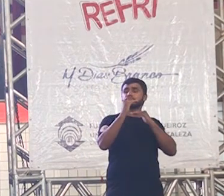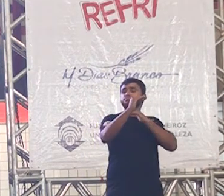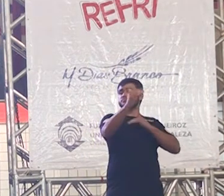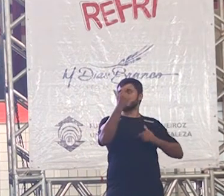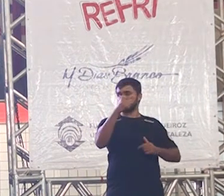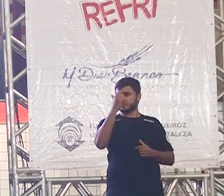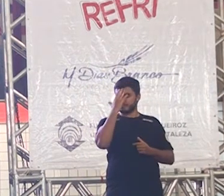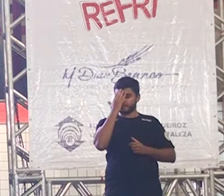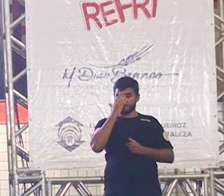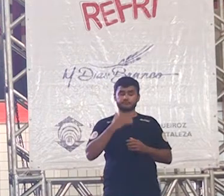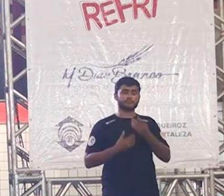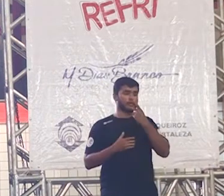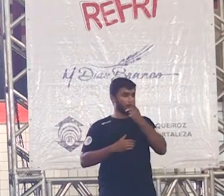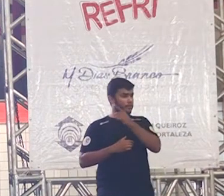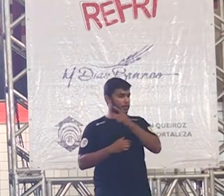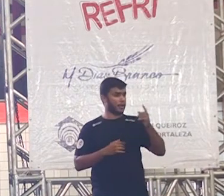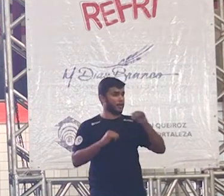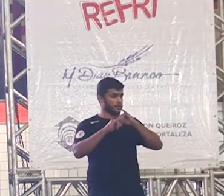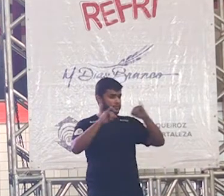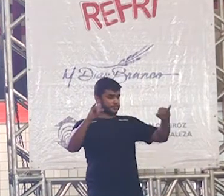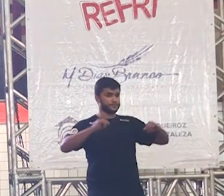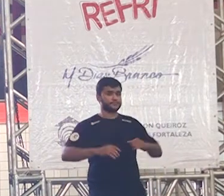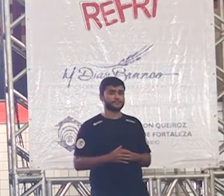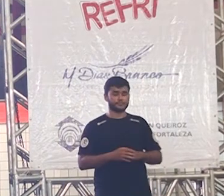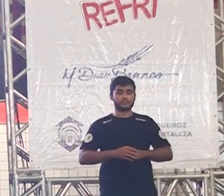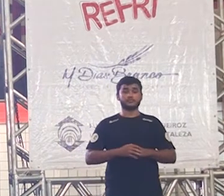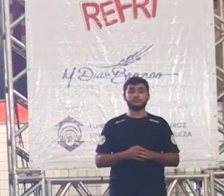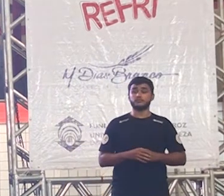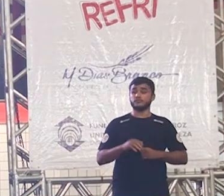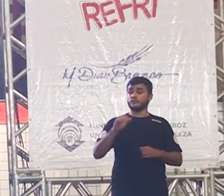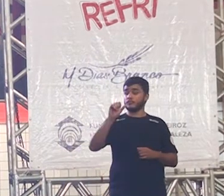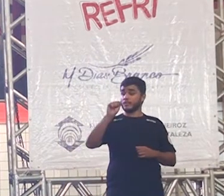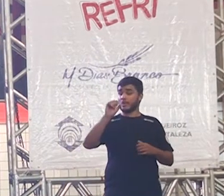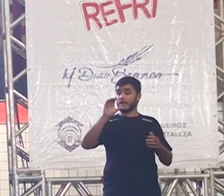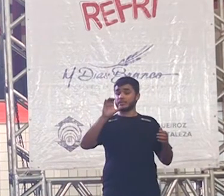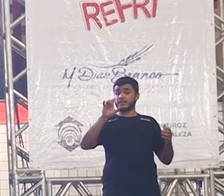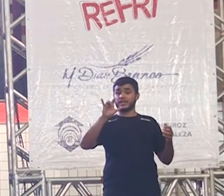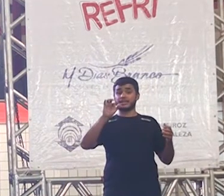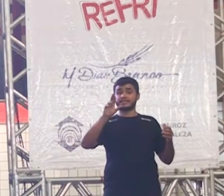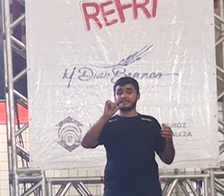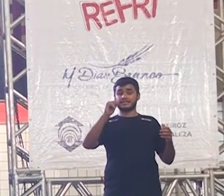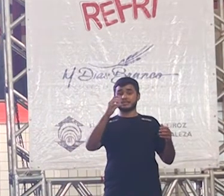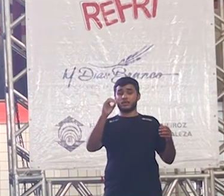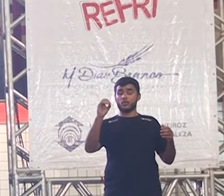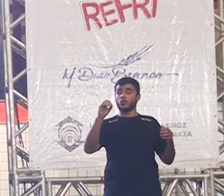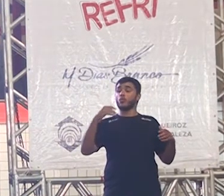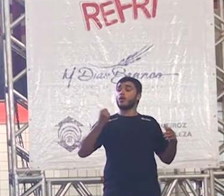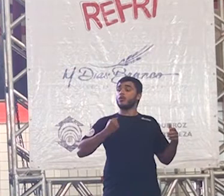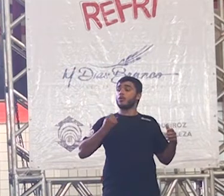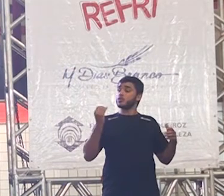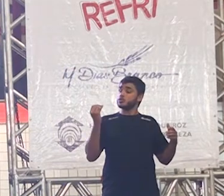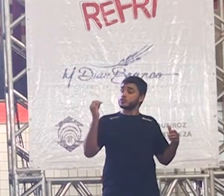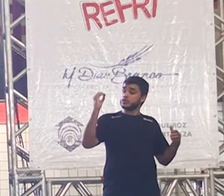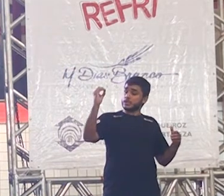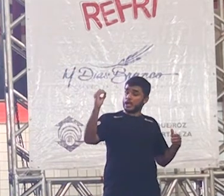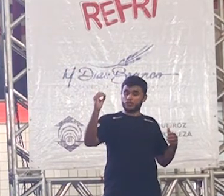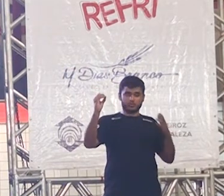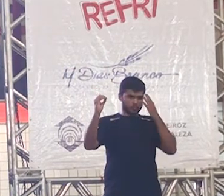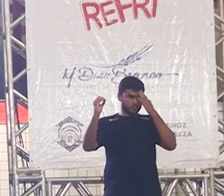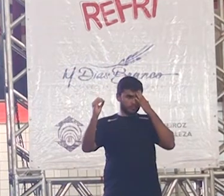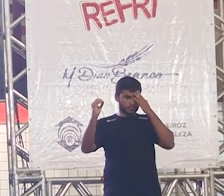Agora, cuidado no detalhe. A aceleração ela é totalmente zero no movimento retilíneo